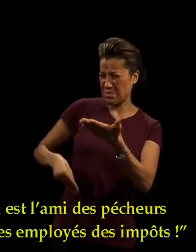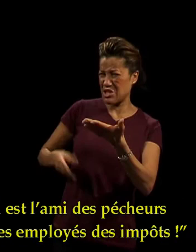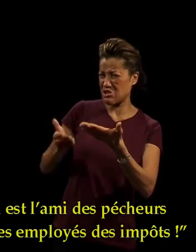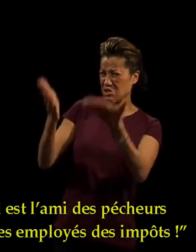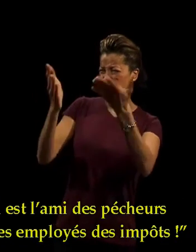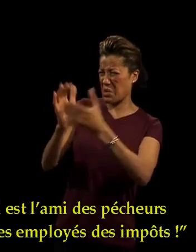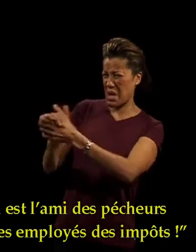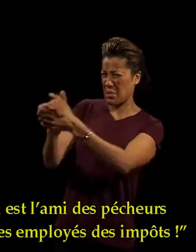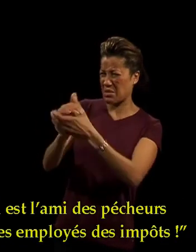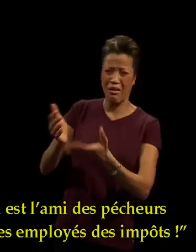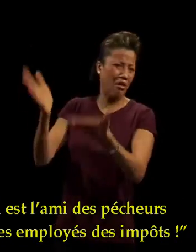impôts. »